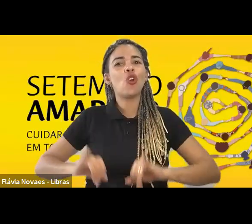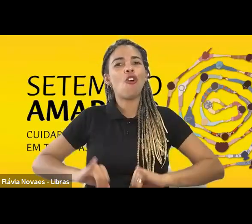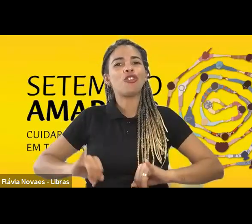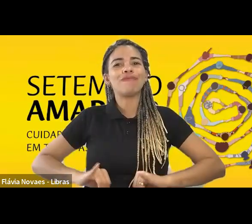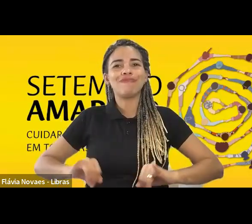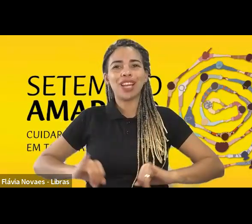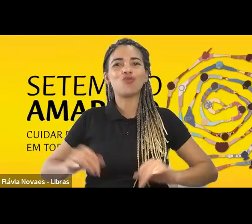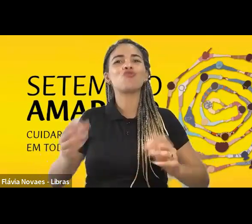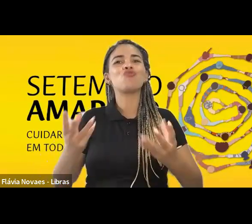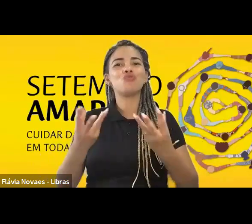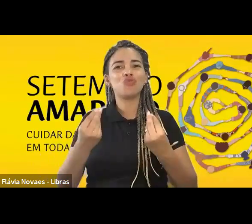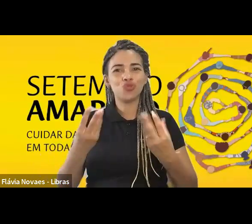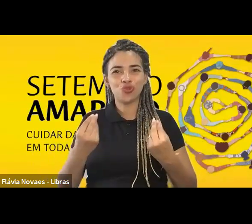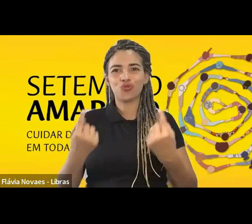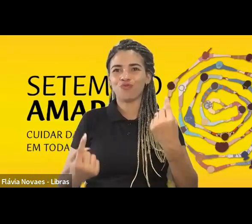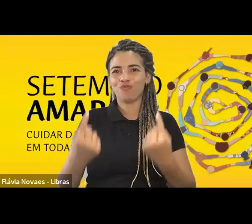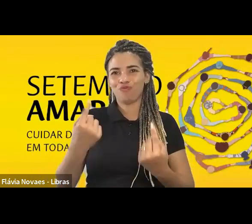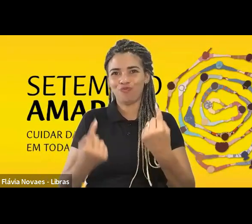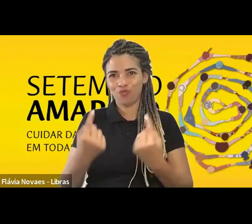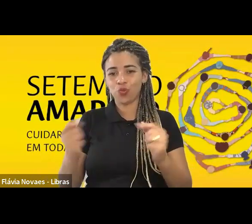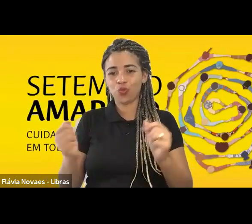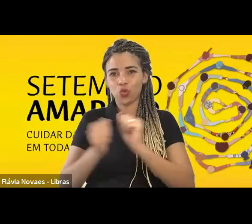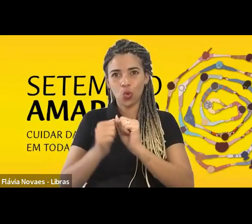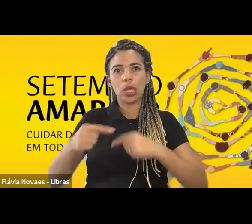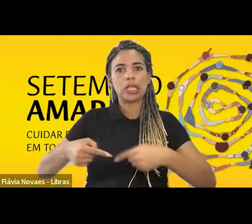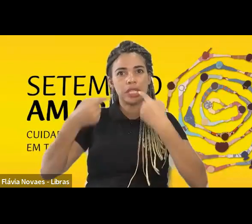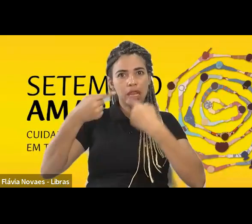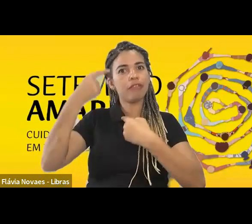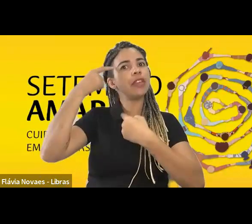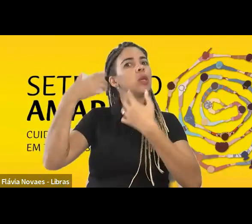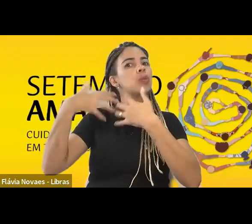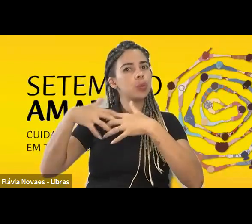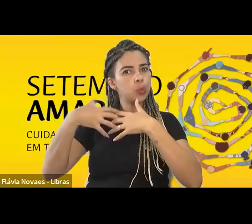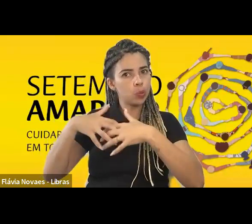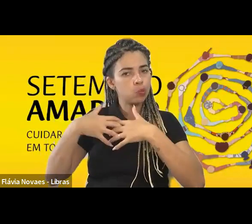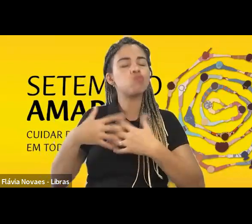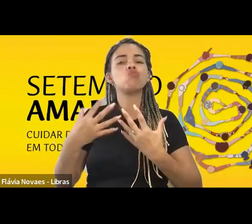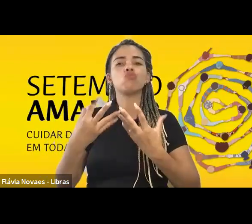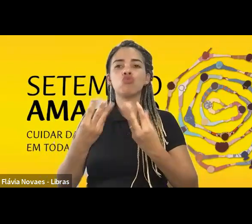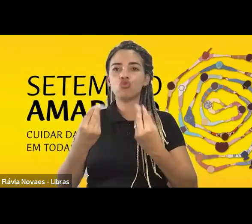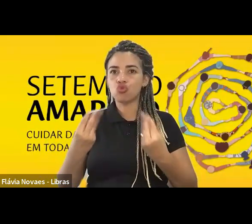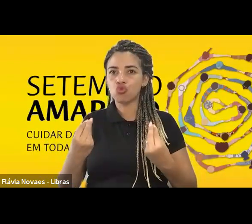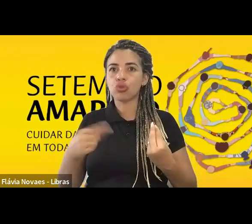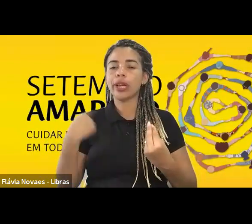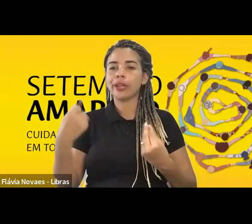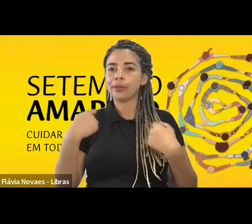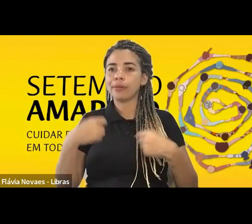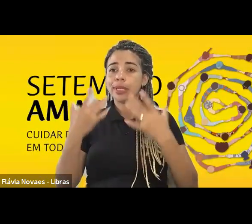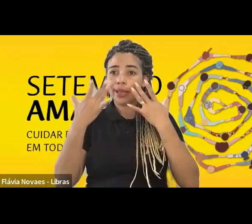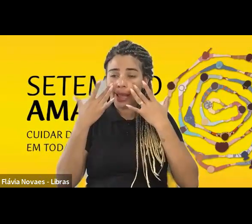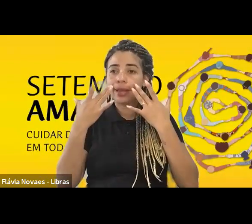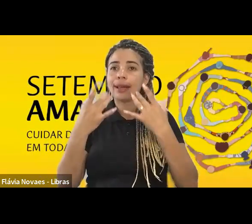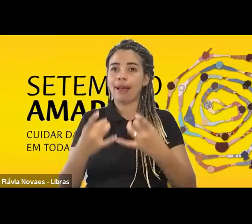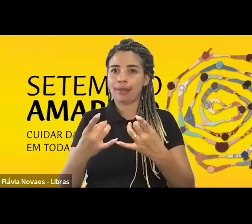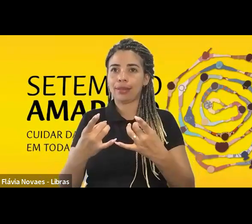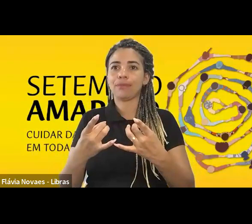muito grande, né, de um desafio psíquico muito significativo, e que a gente precisa estar atento a isso, e entender